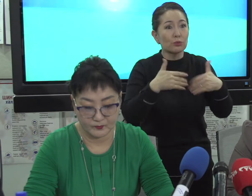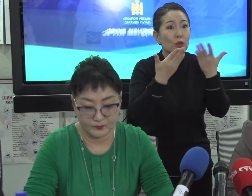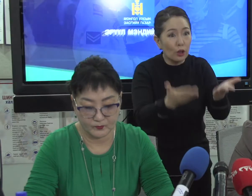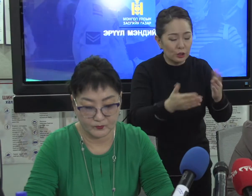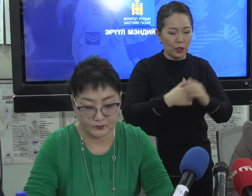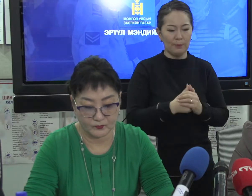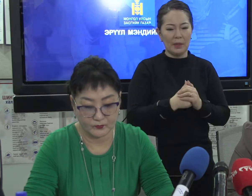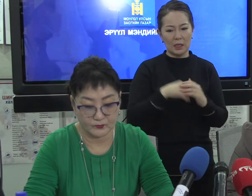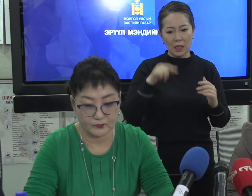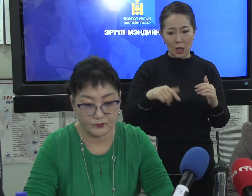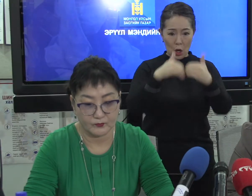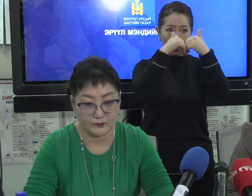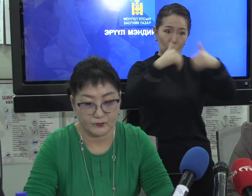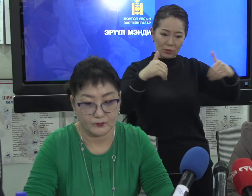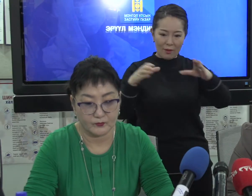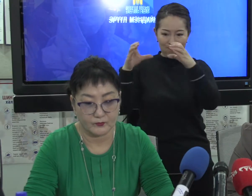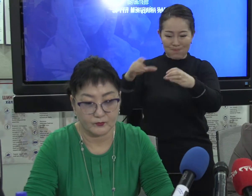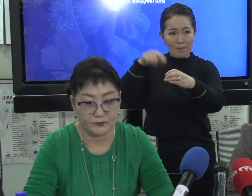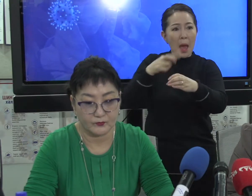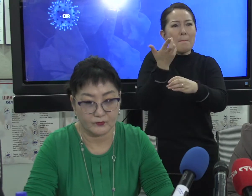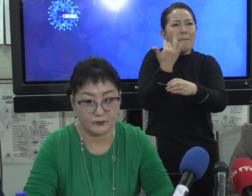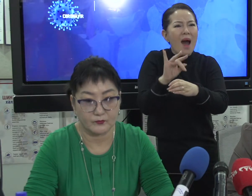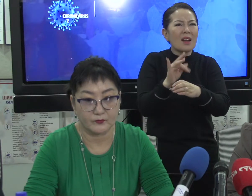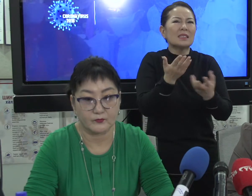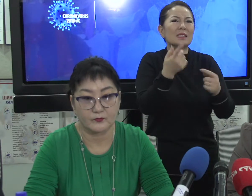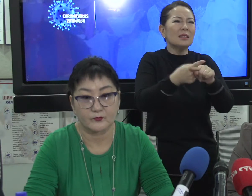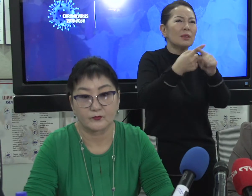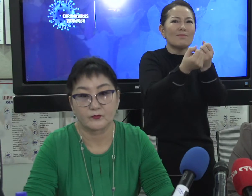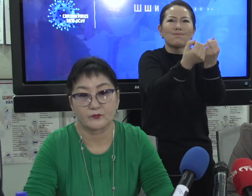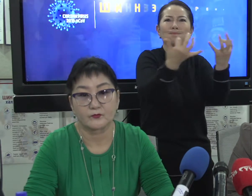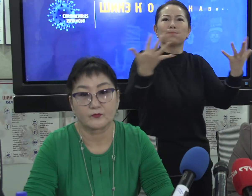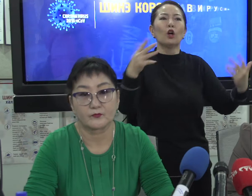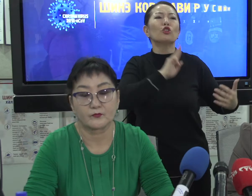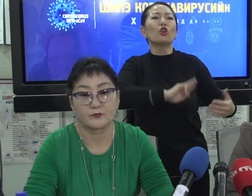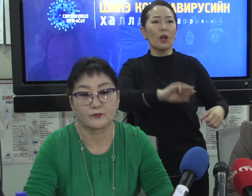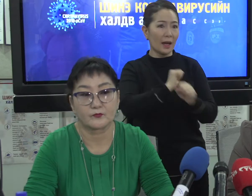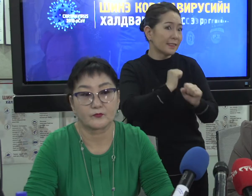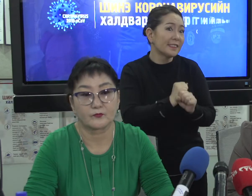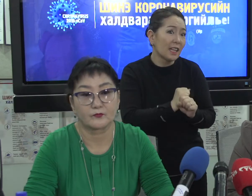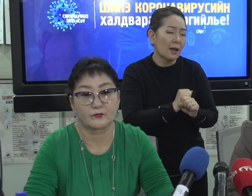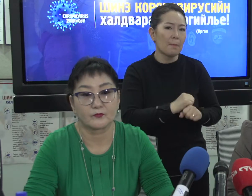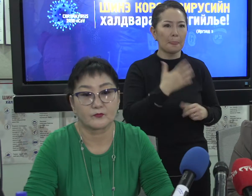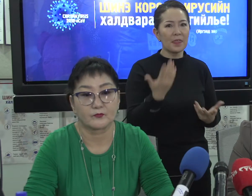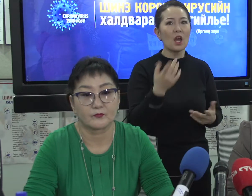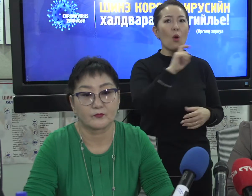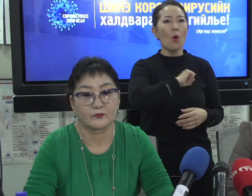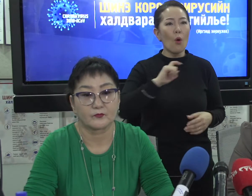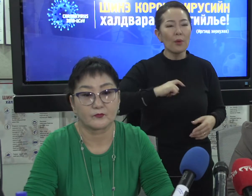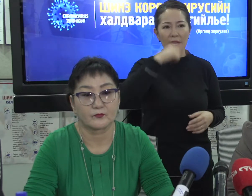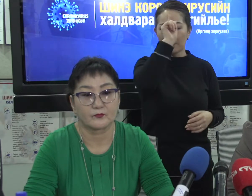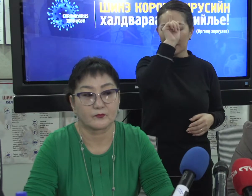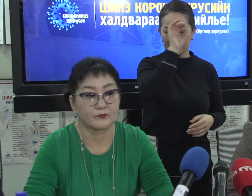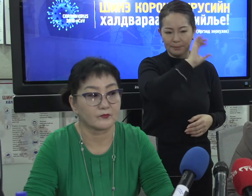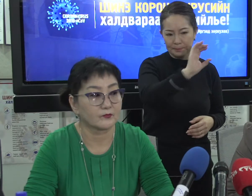За бид ер нь бол тусгаарлах байрыг өшөө нэмэгдүүлэх чиглэлд бол ажиллаж байна. Нийлээд одоо хувийн хвшлийн